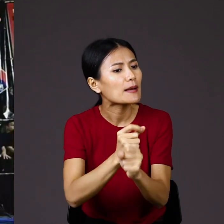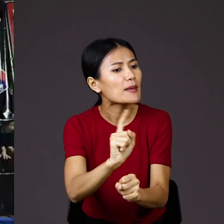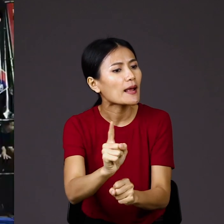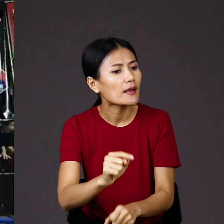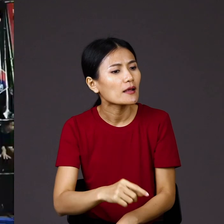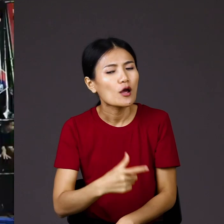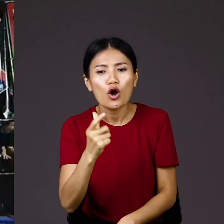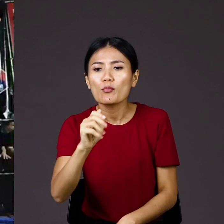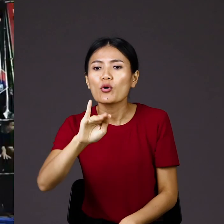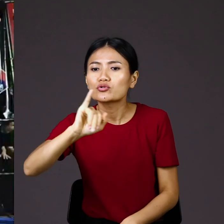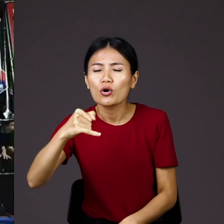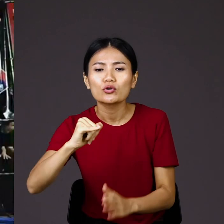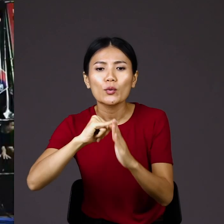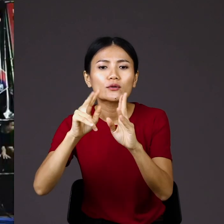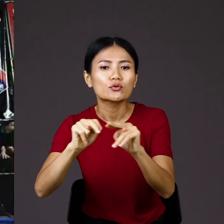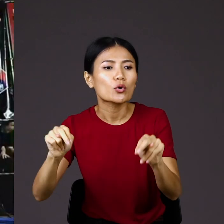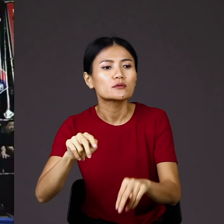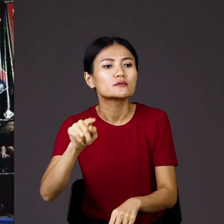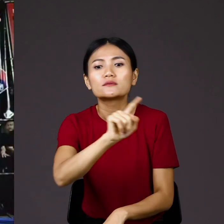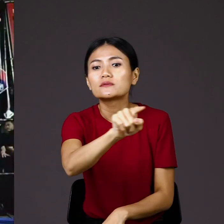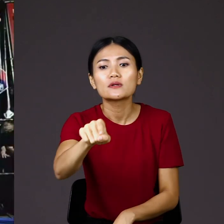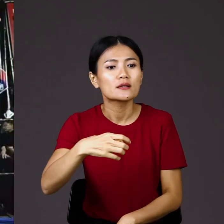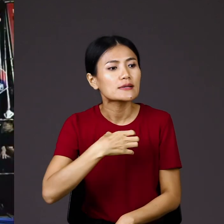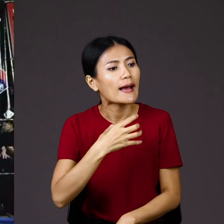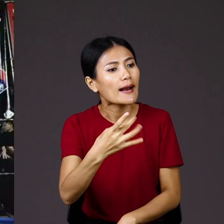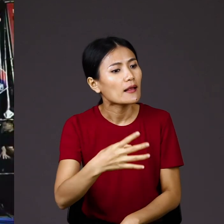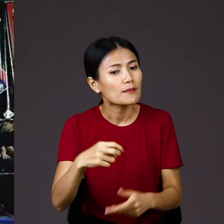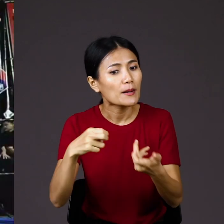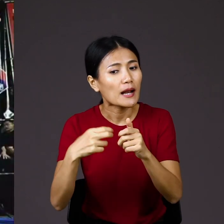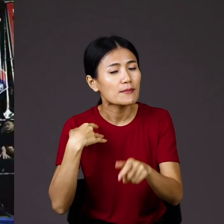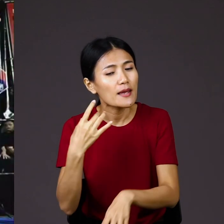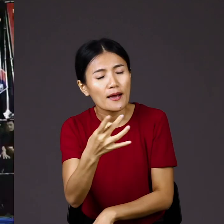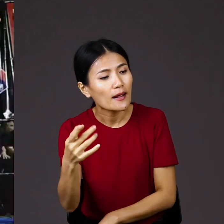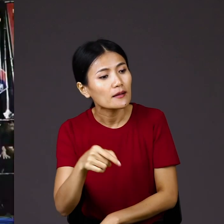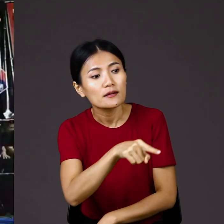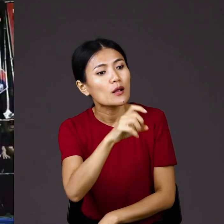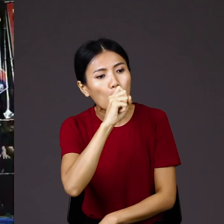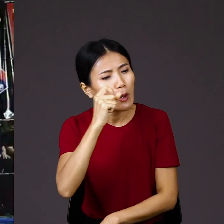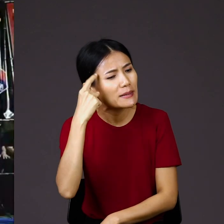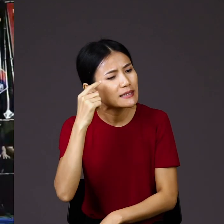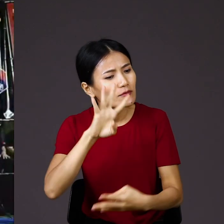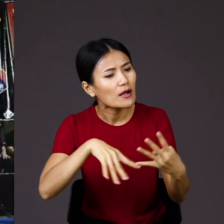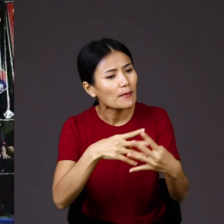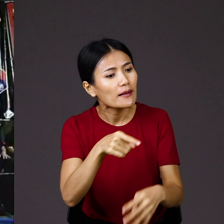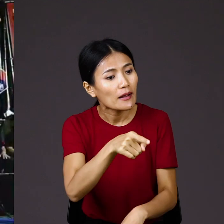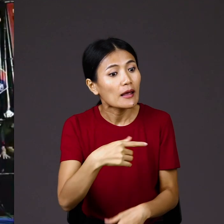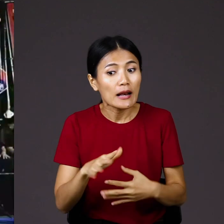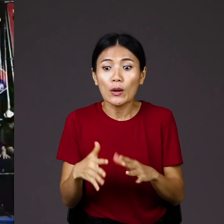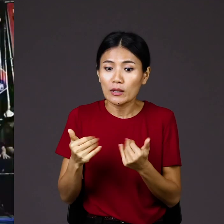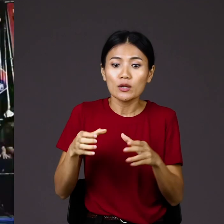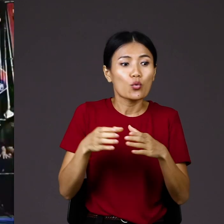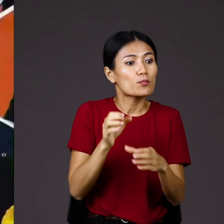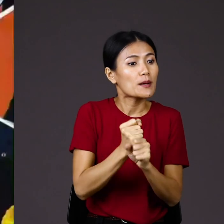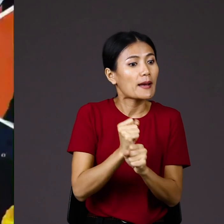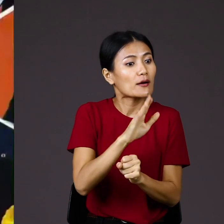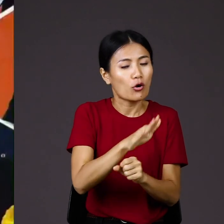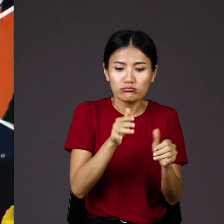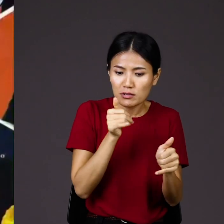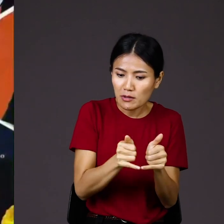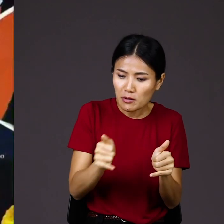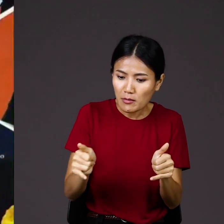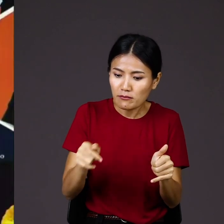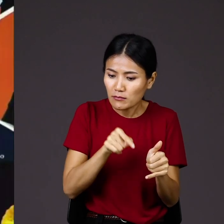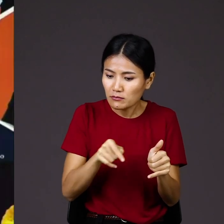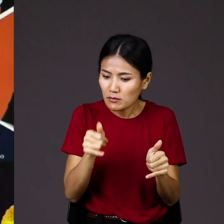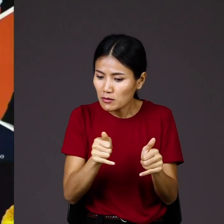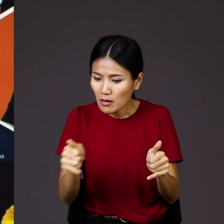สิอบจ.นนท์มีอำนาจอะไรคนนนทบุรีต้องการอะไรปัญหาอยู่ตรงไหนแล้วทีมงานชุด